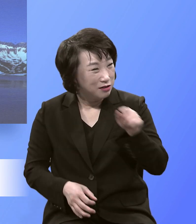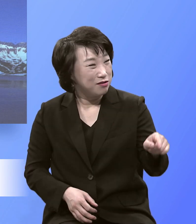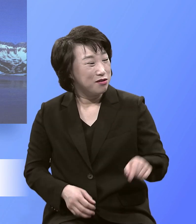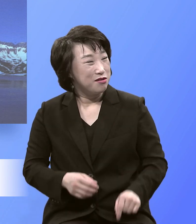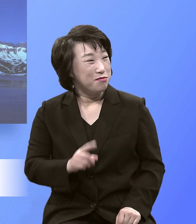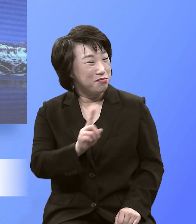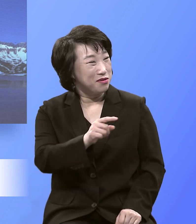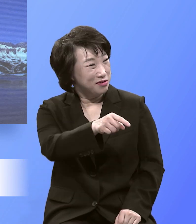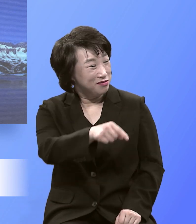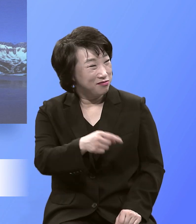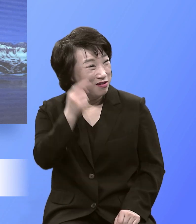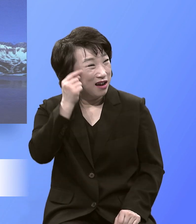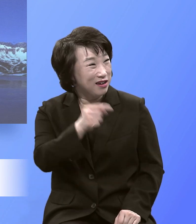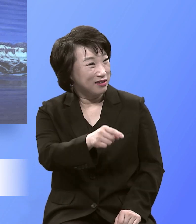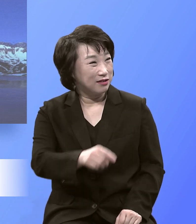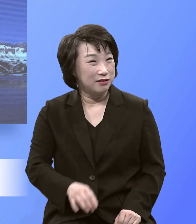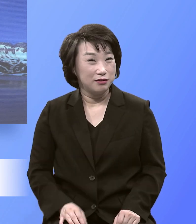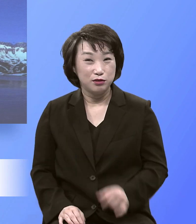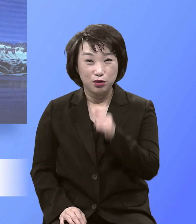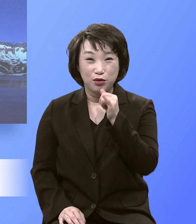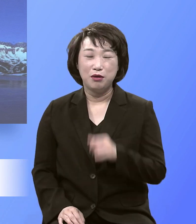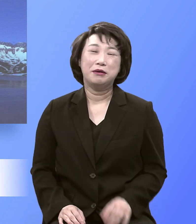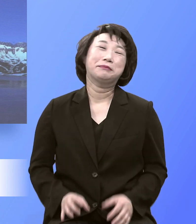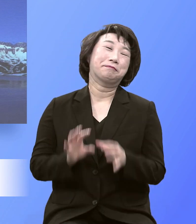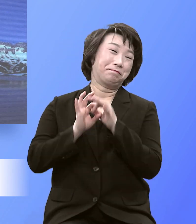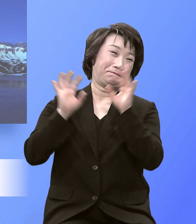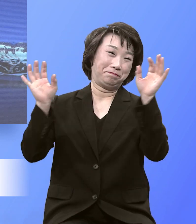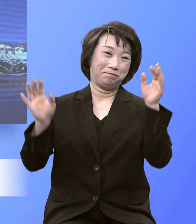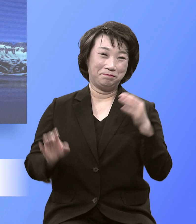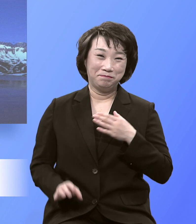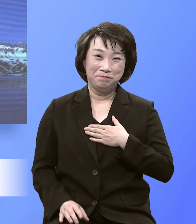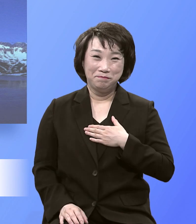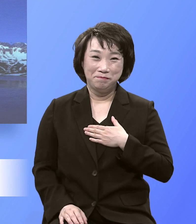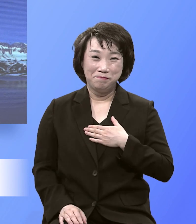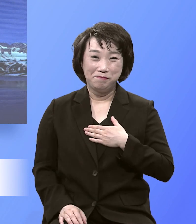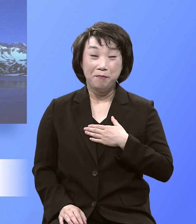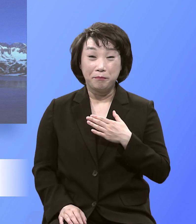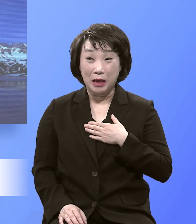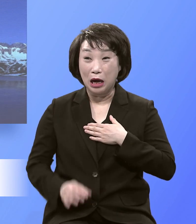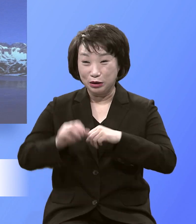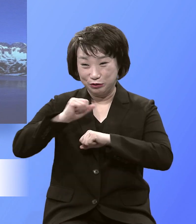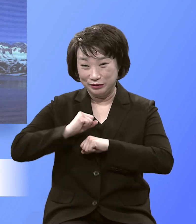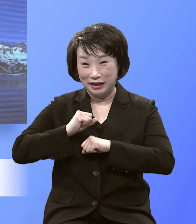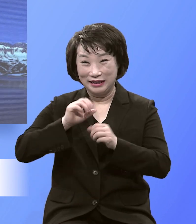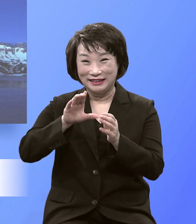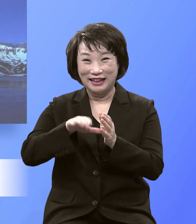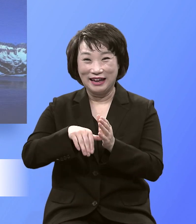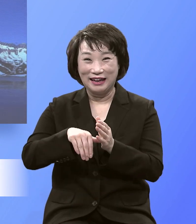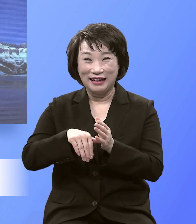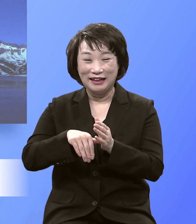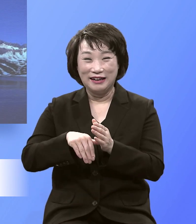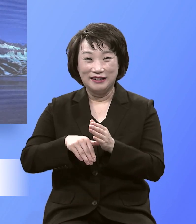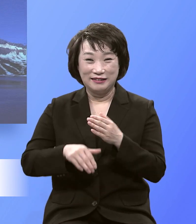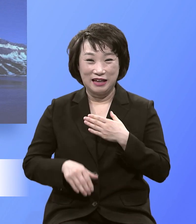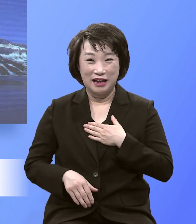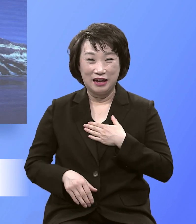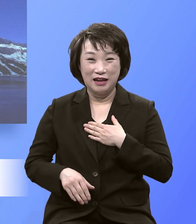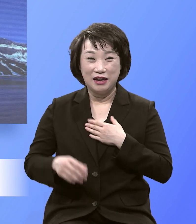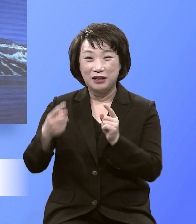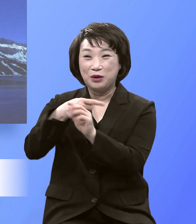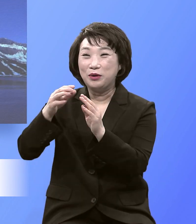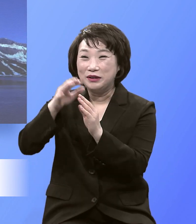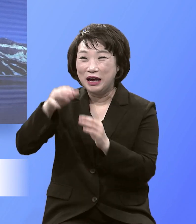와서 아멘을 주로 그런지 모르겠다. 예, 내가 군대 생활할 때 그